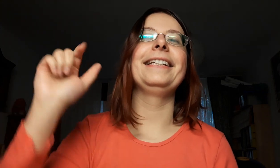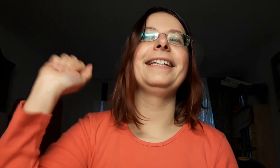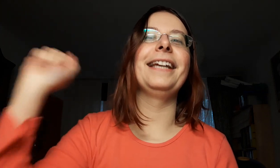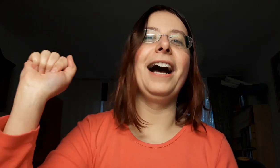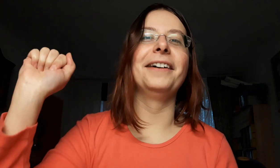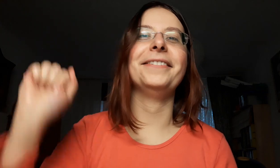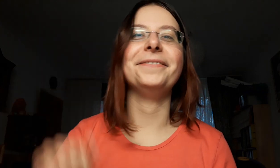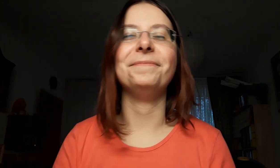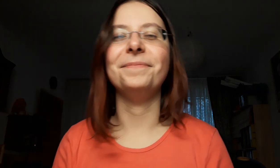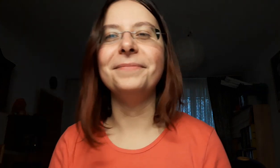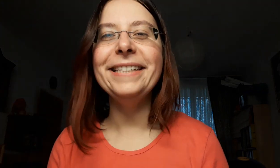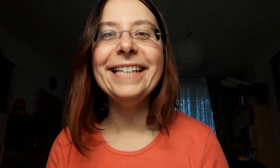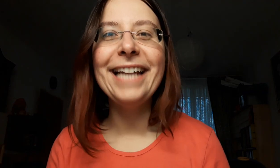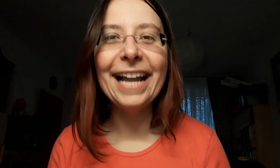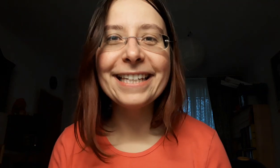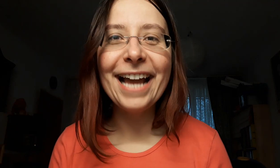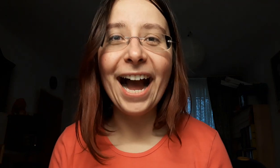Ja. Die kann ja.